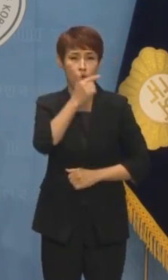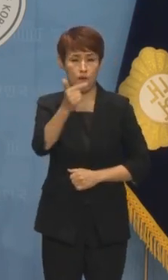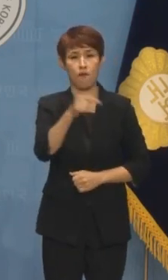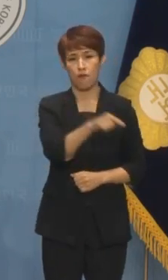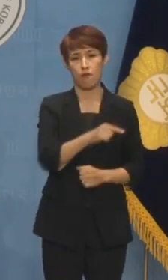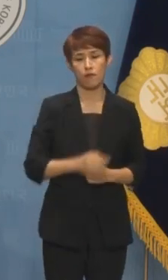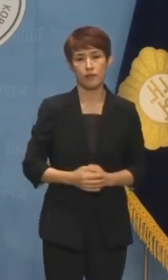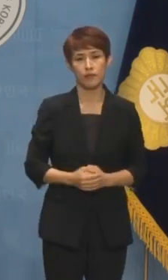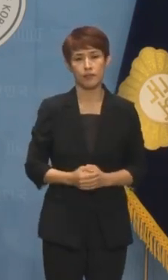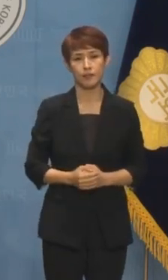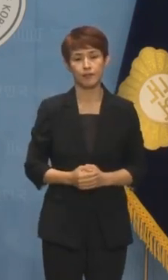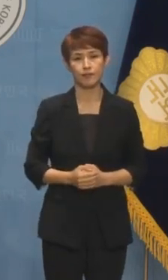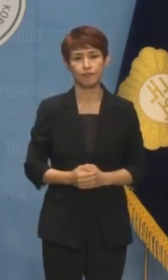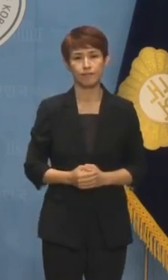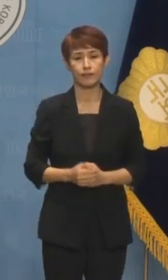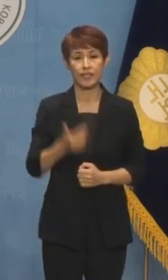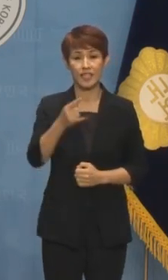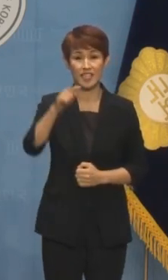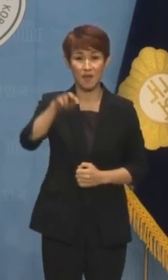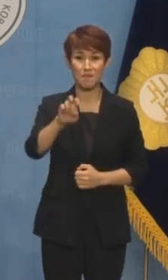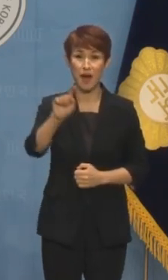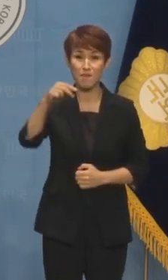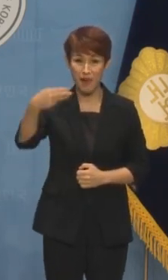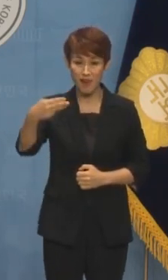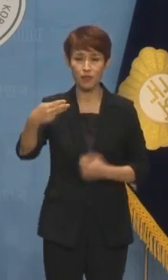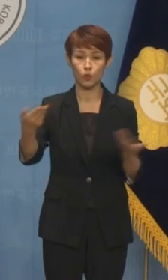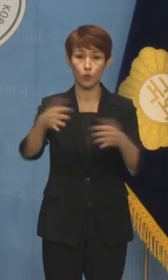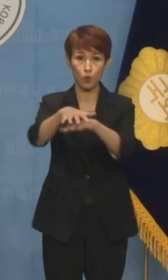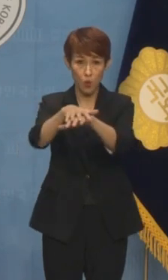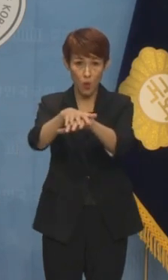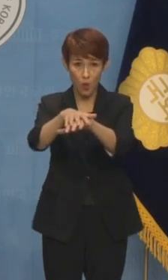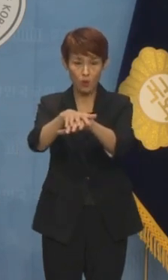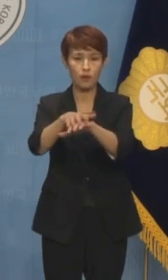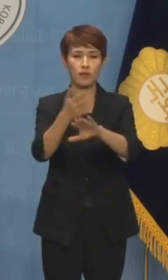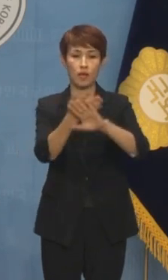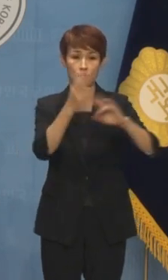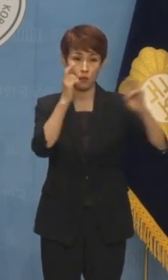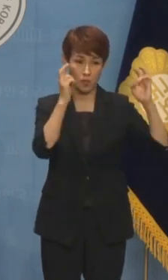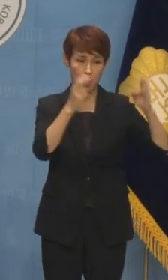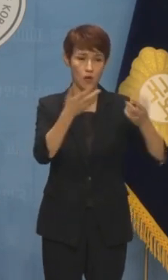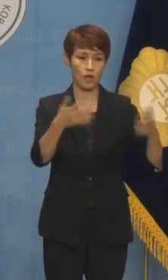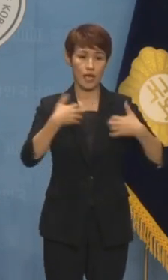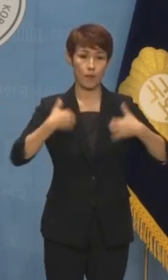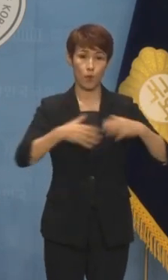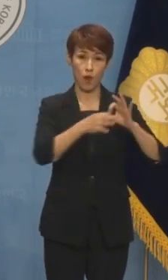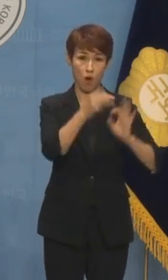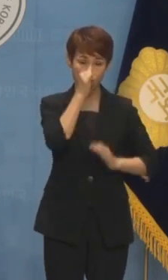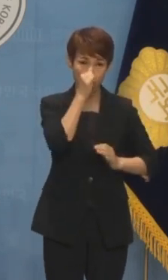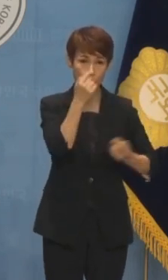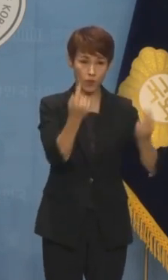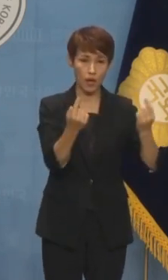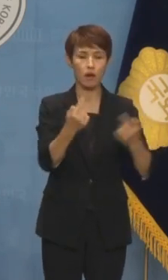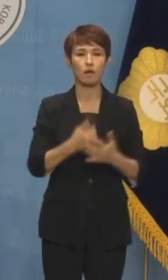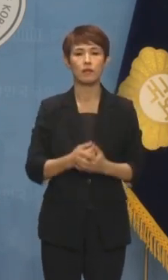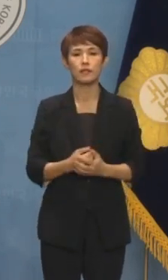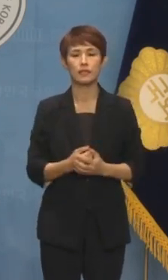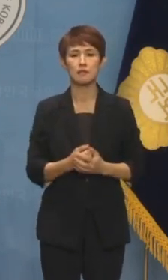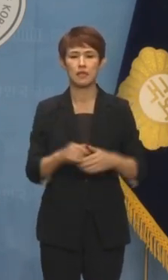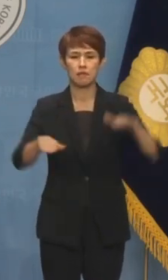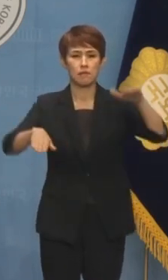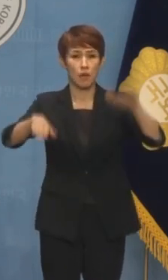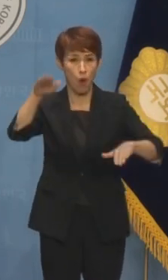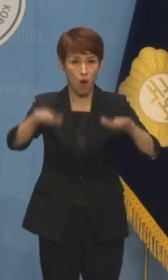높습니다. 넷마블 노조 앞에는 다른 게임업계 노동자들처럼 자회사 노동자들에 대한